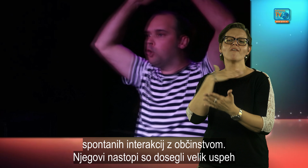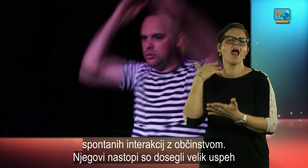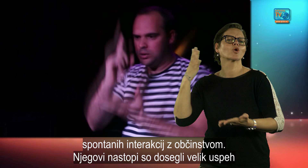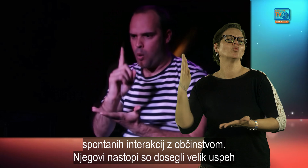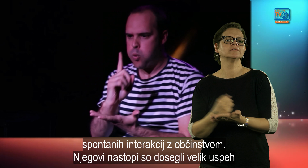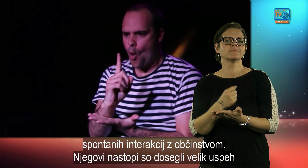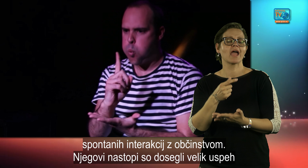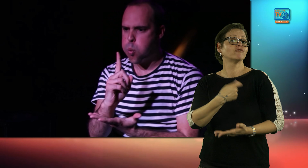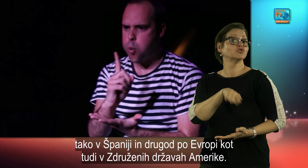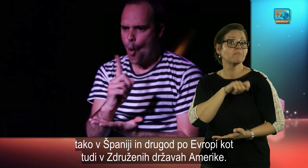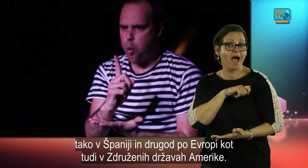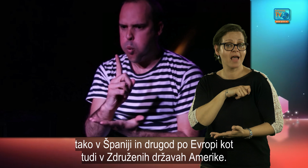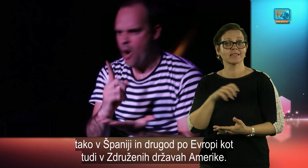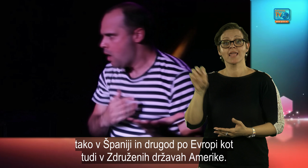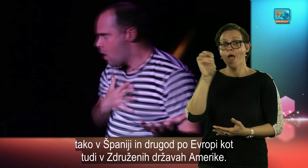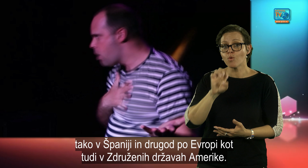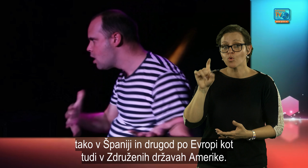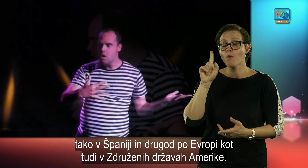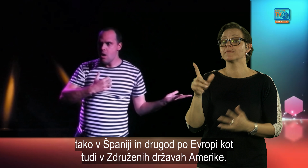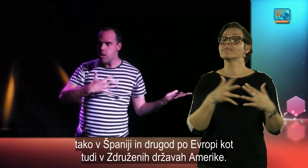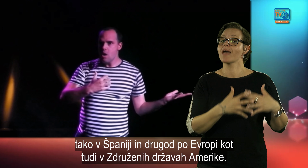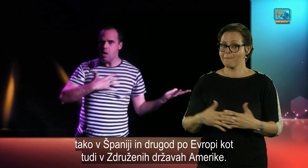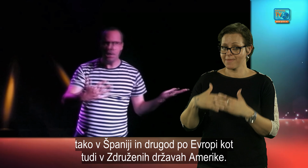spontanjih interakcij z občinstvom.